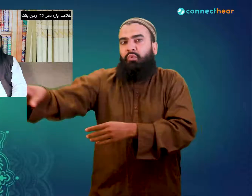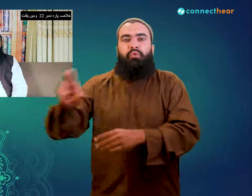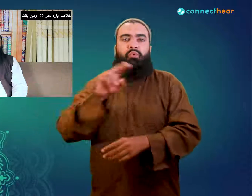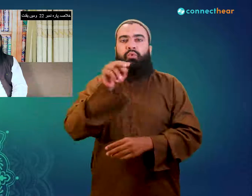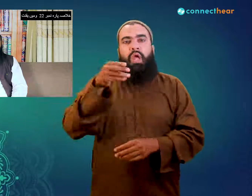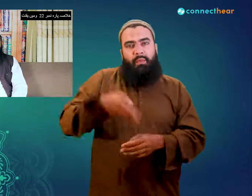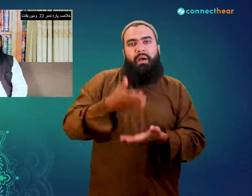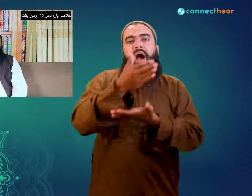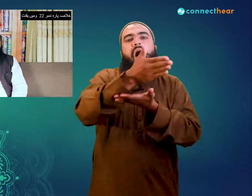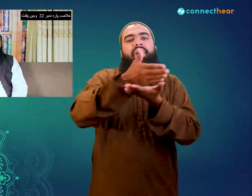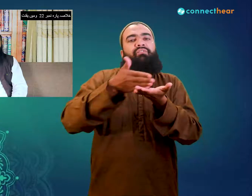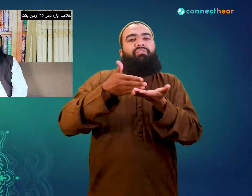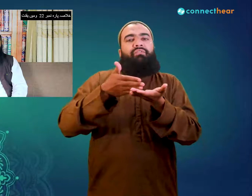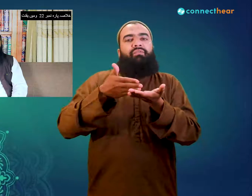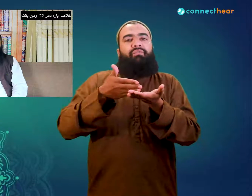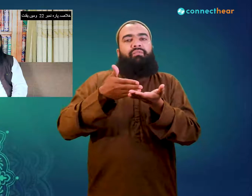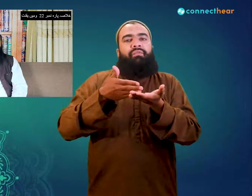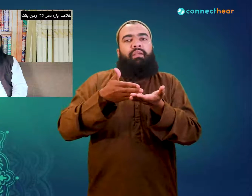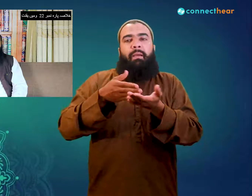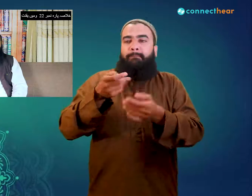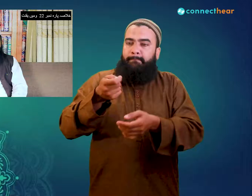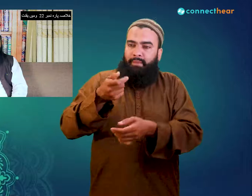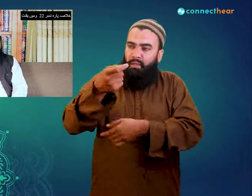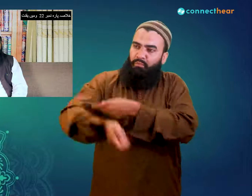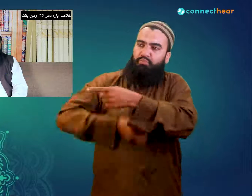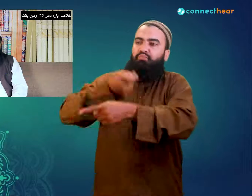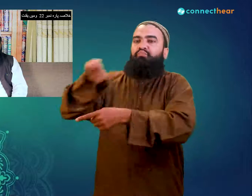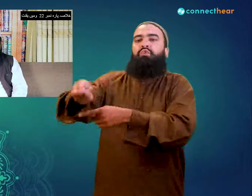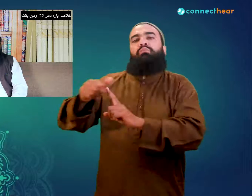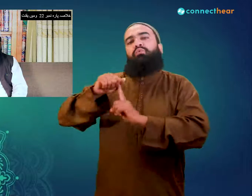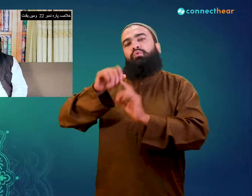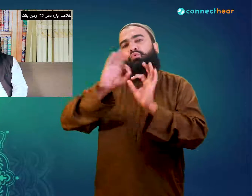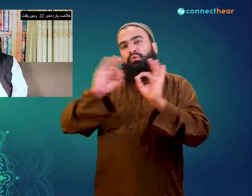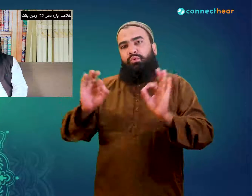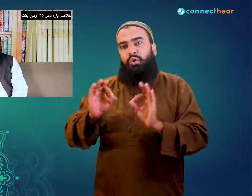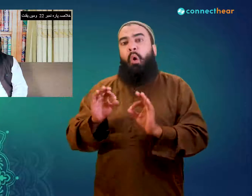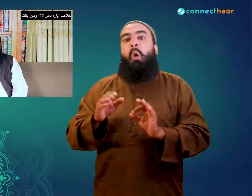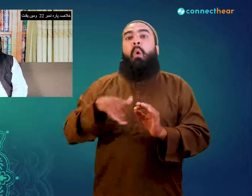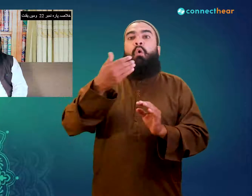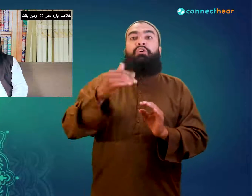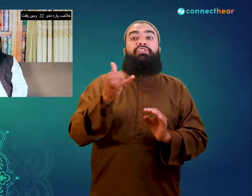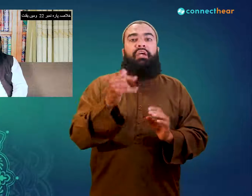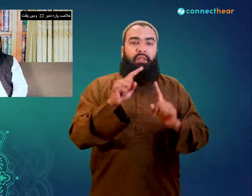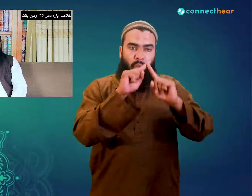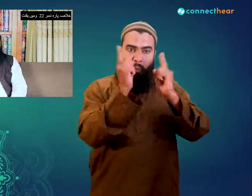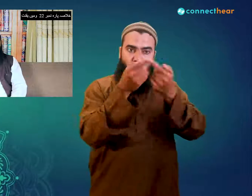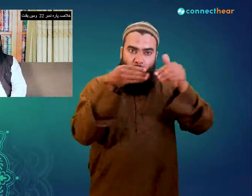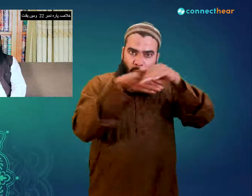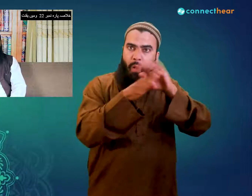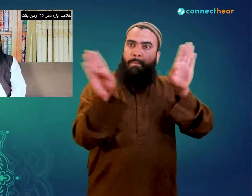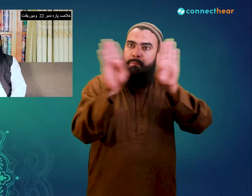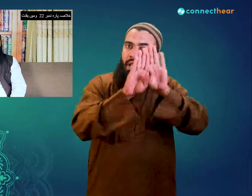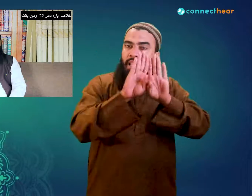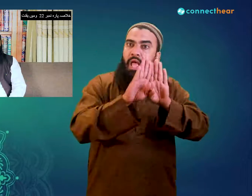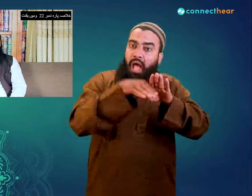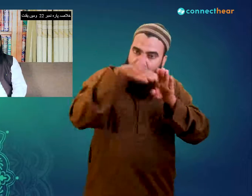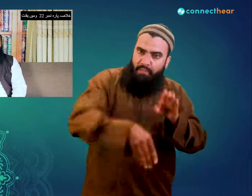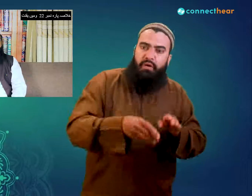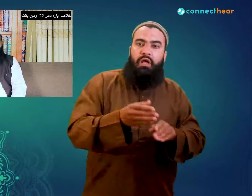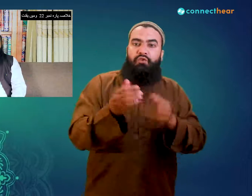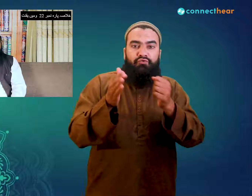صحیحہ میسر ہو جانے کے بعد پورا مہر ادا کرنا ہوگا۔ اب فرمایا خلوت